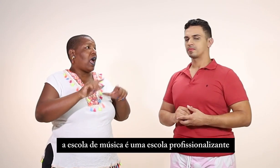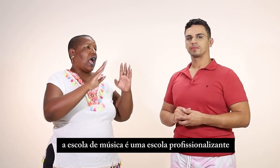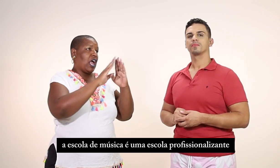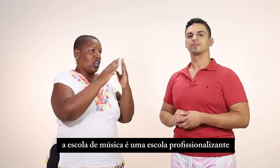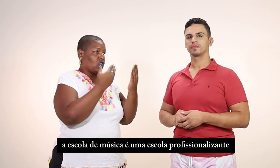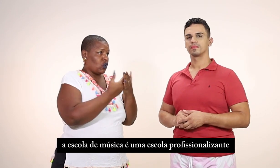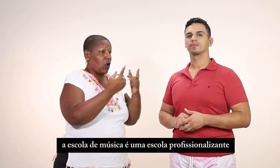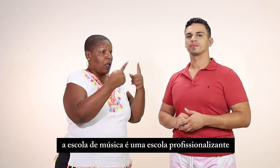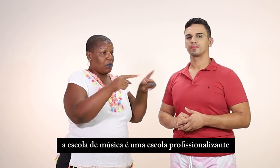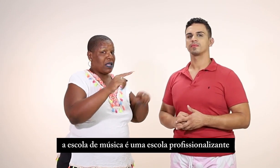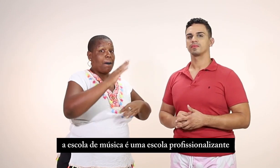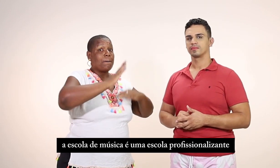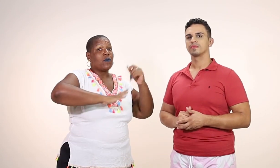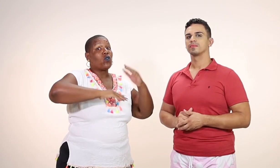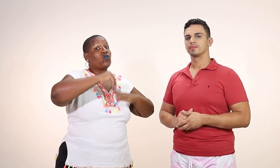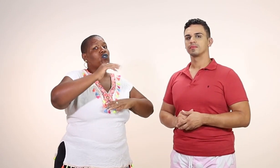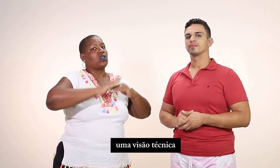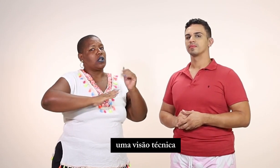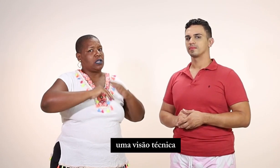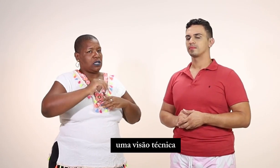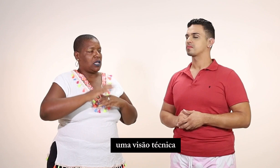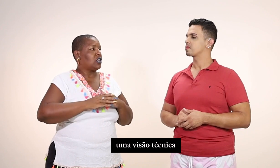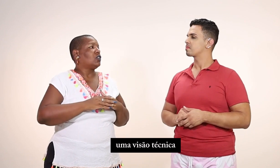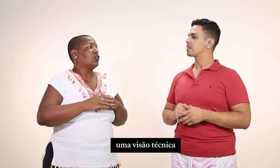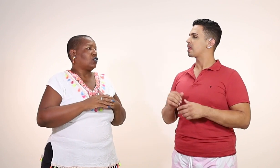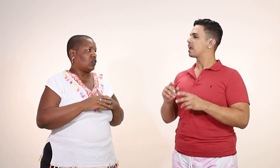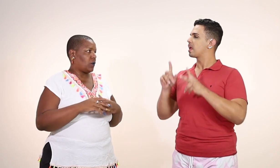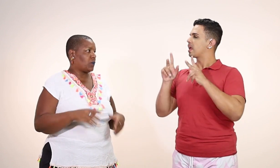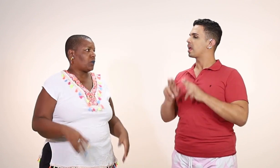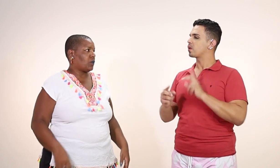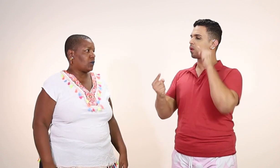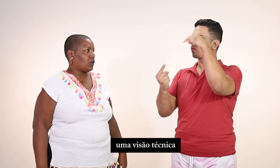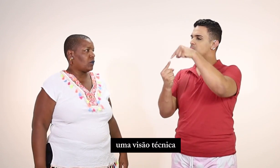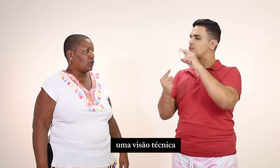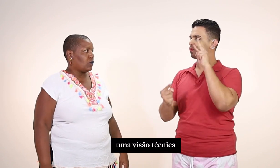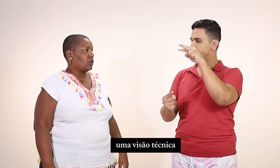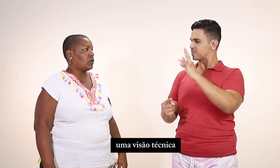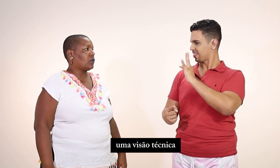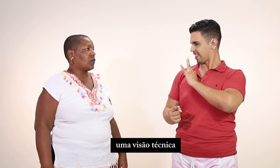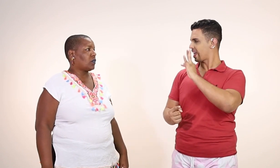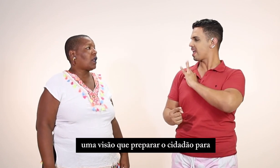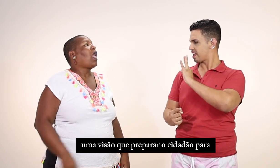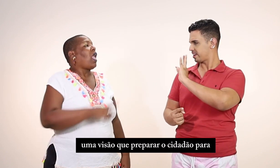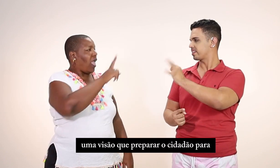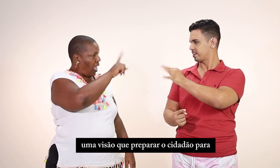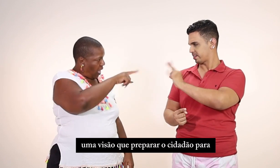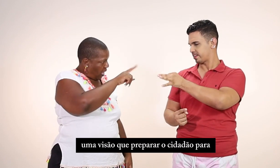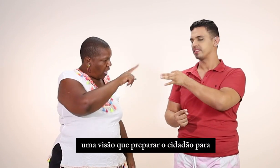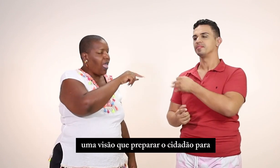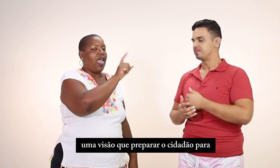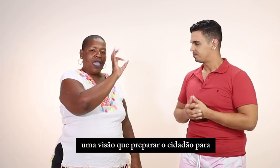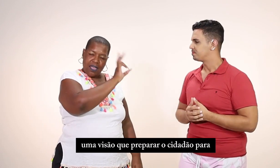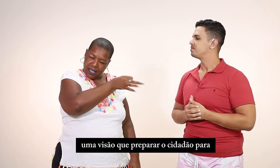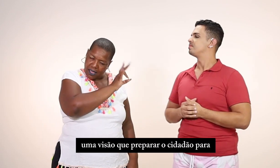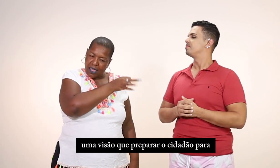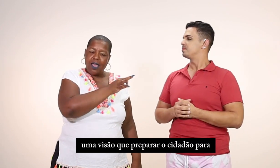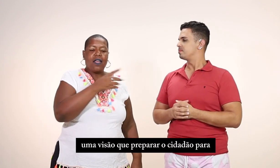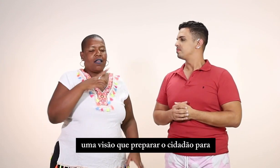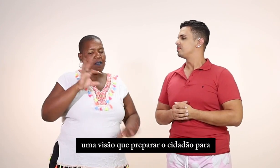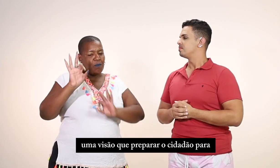escola profissionalizante. Uma Então, ela é visão voltada para o técnica, mercado né? uma visão técnica, uma visão que preparar o cidadão para